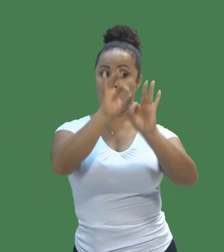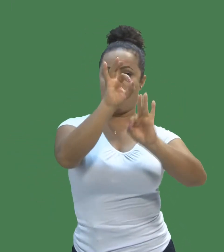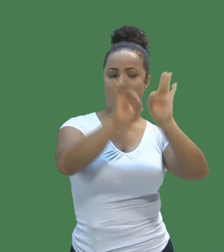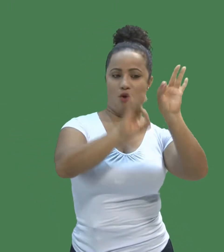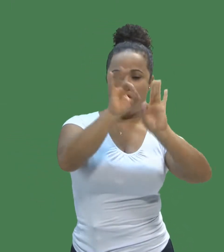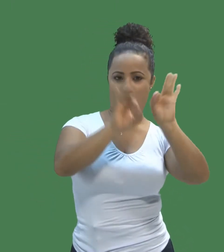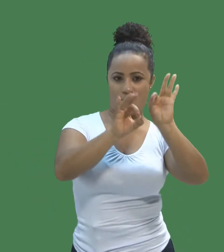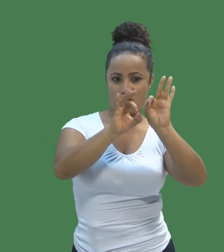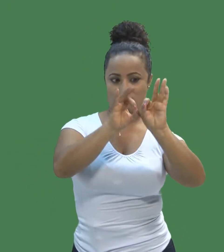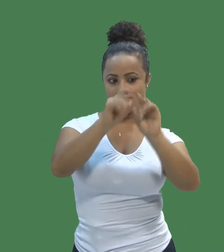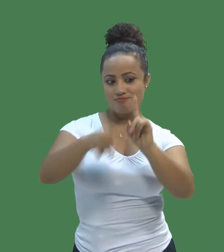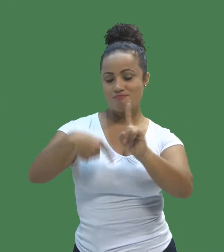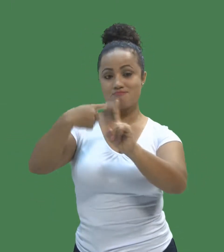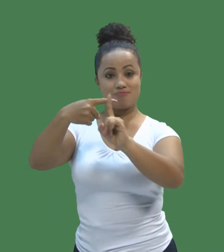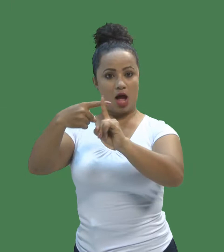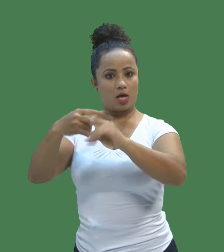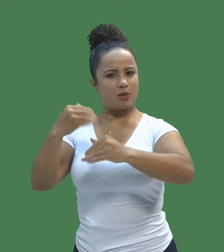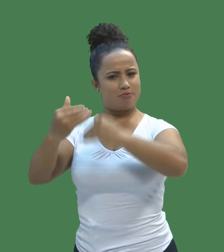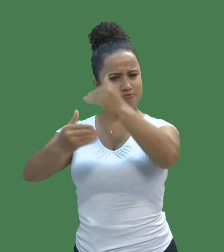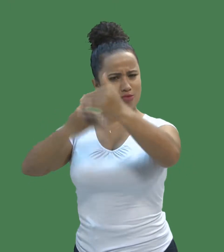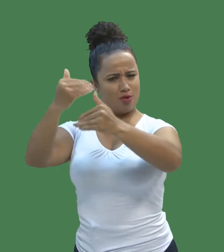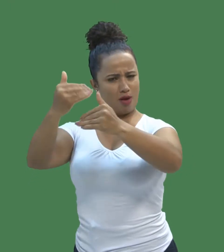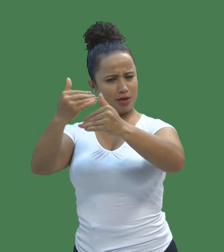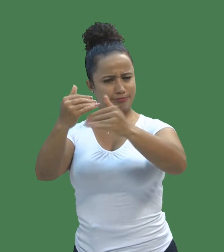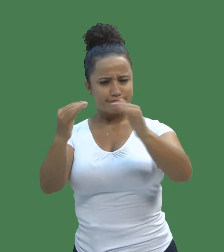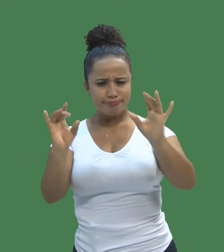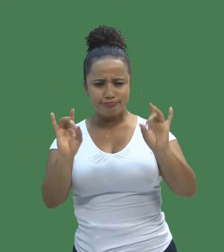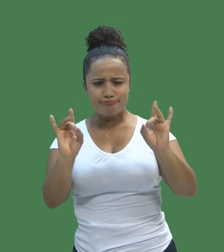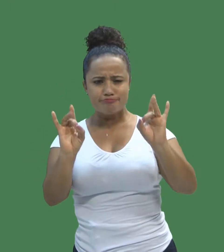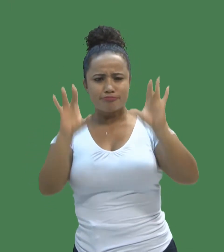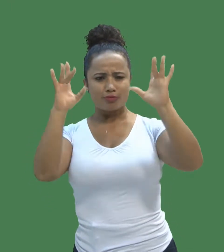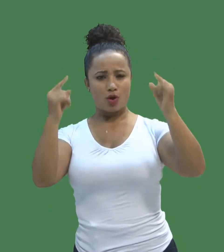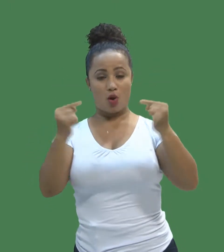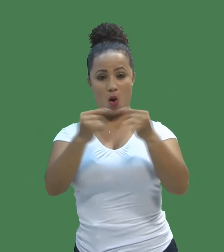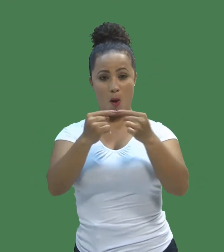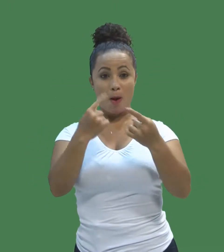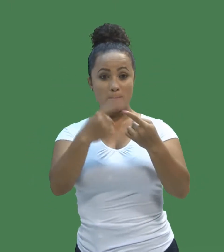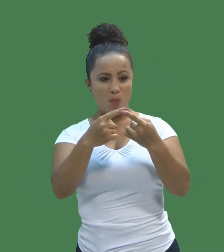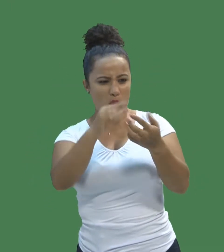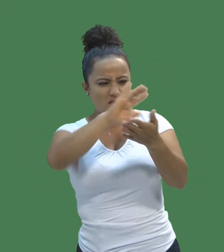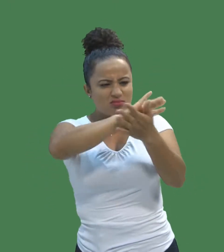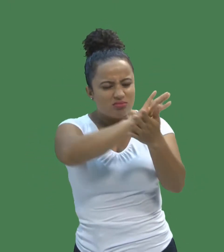os trabalhadores da dinâmica social, que exclui